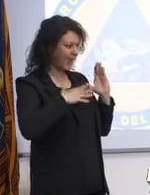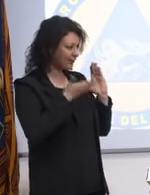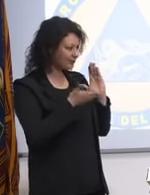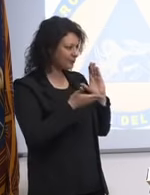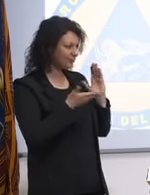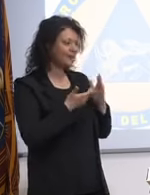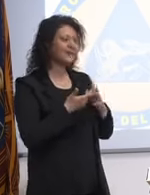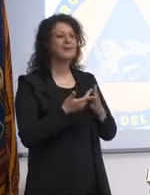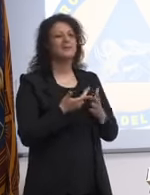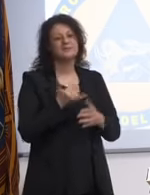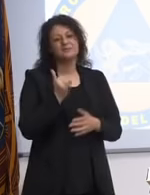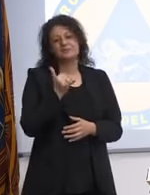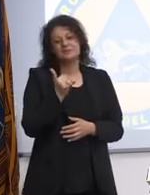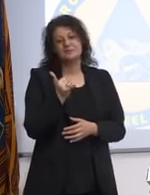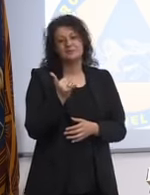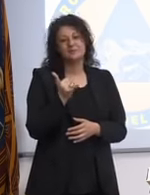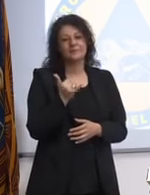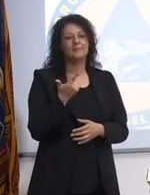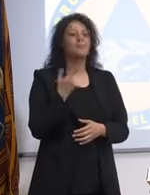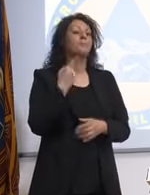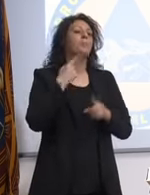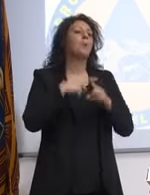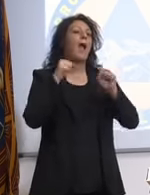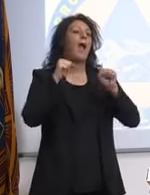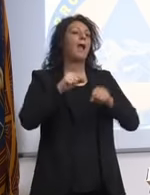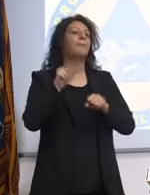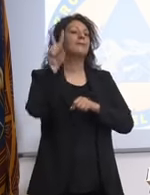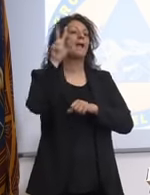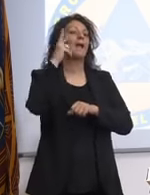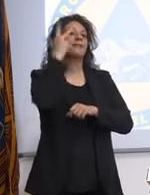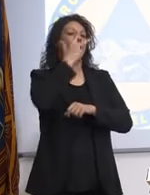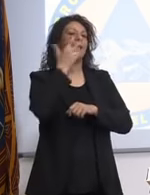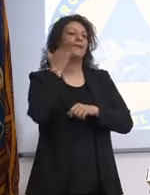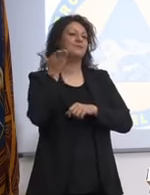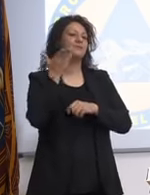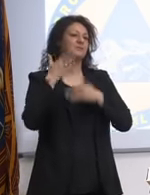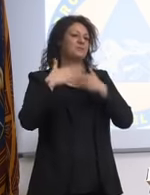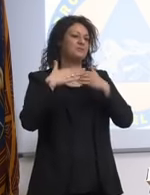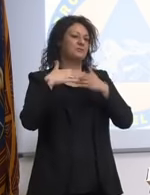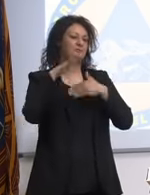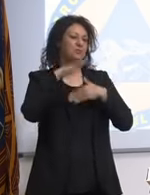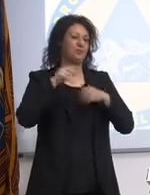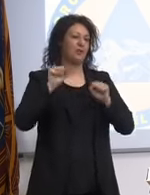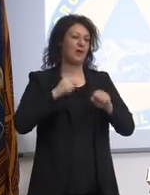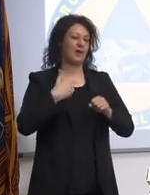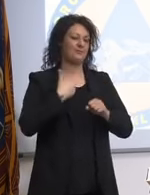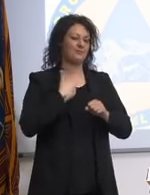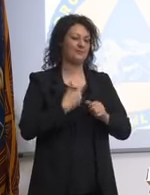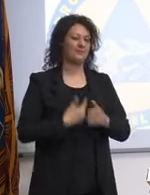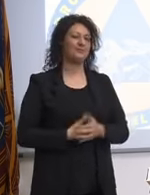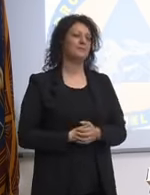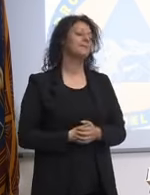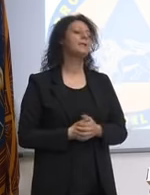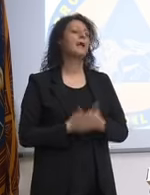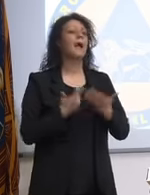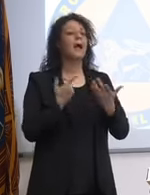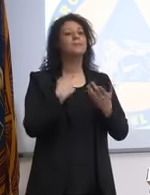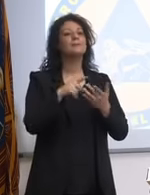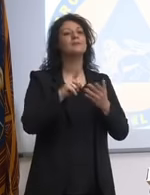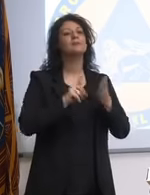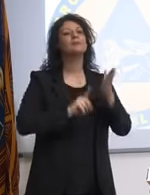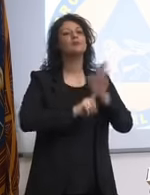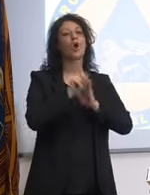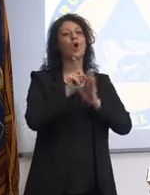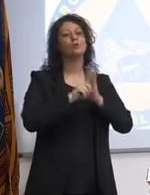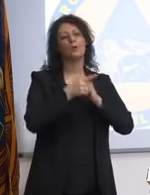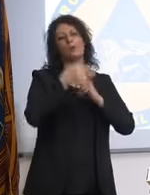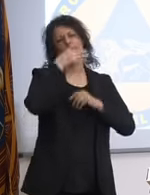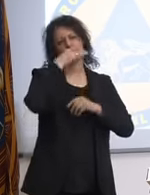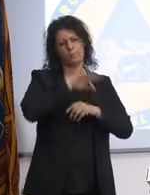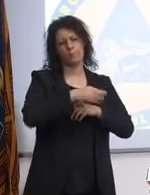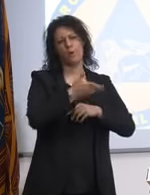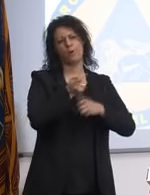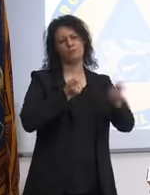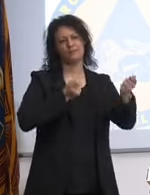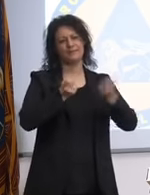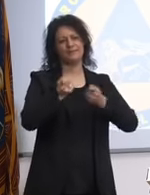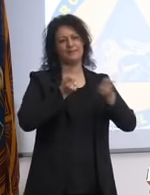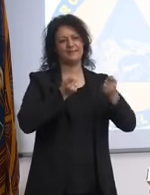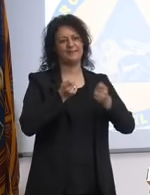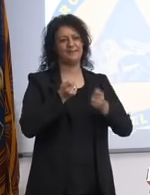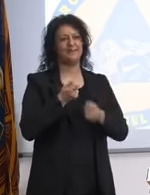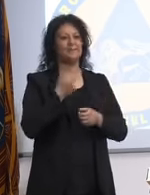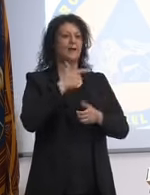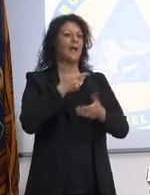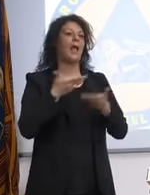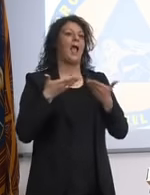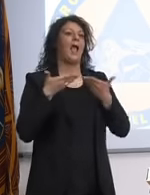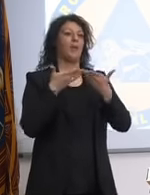che si tratta di una soluzione che però è una soluzione gestibile, cioè una soluzione, diciamo, che aiuta a